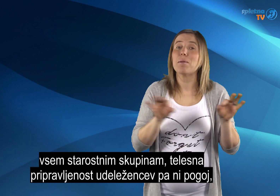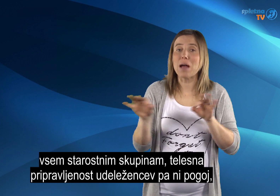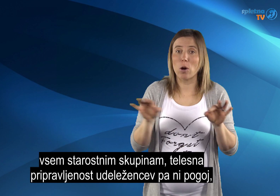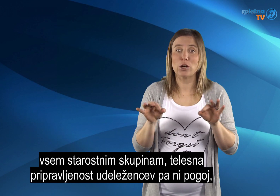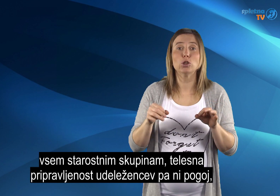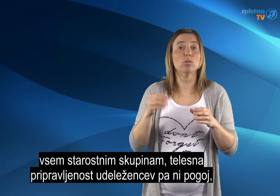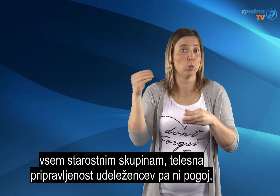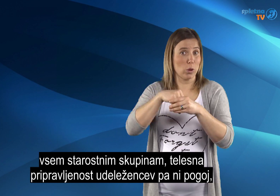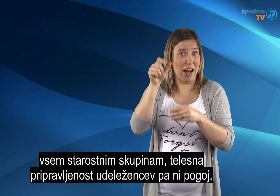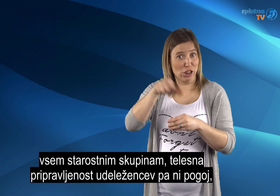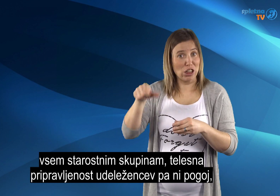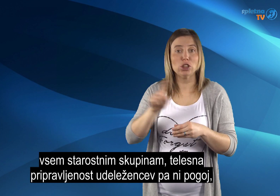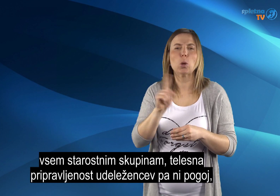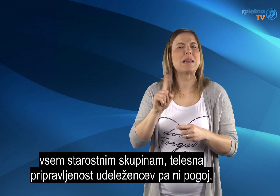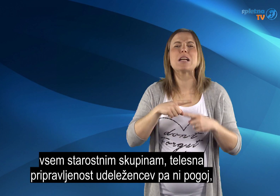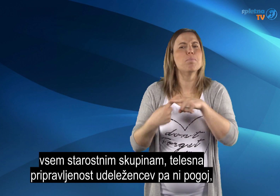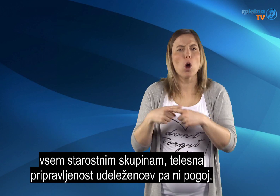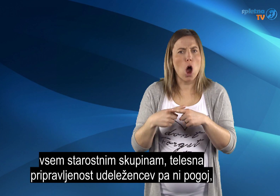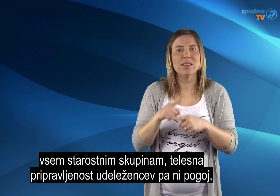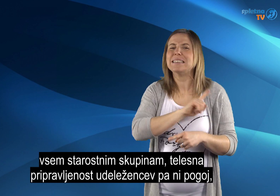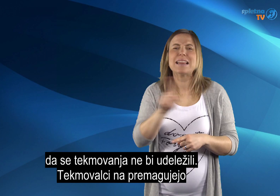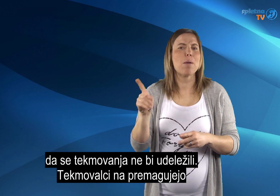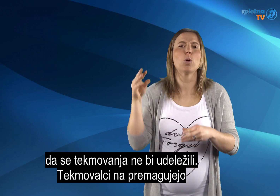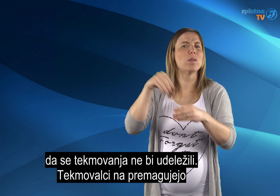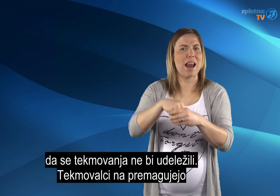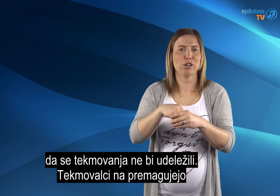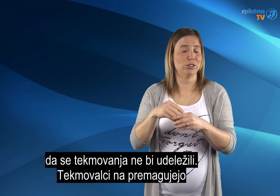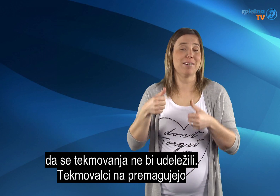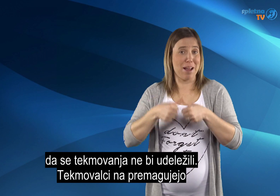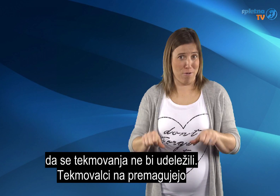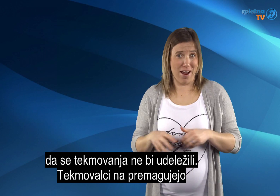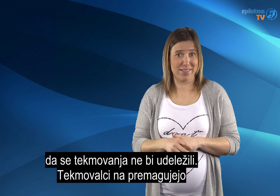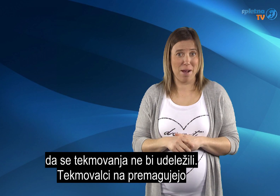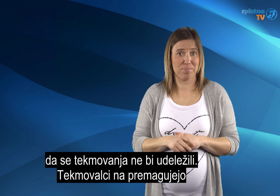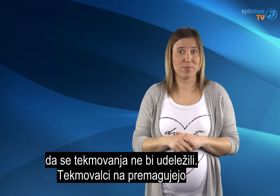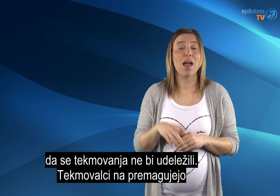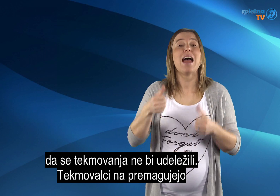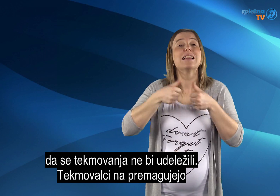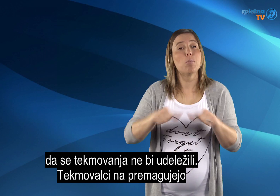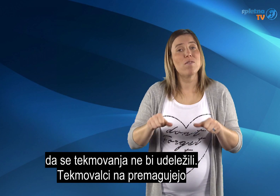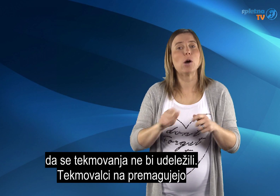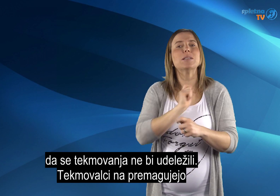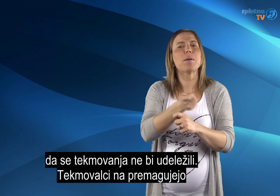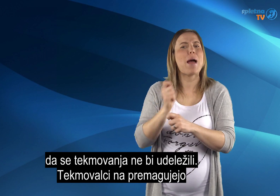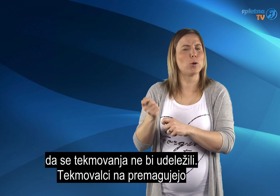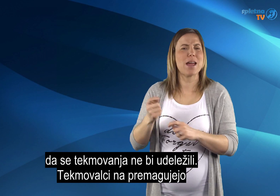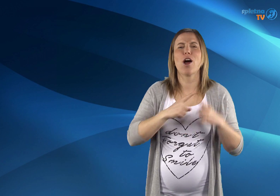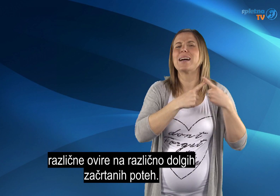Telesna pripravljenost udeležencev pa ni pogoj, da se tekmovanja ne bi udeležili. Tekmovalci premagujejo